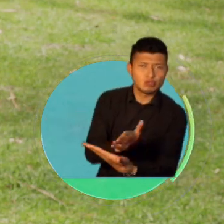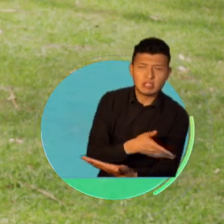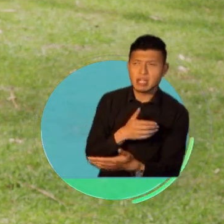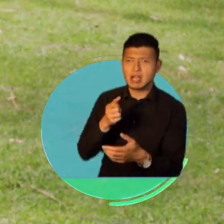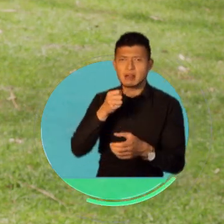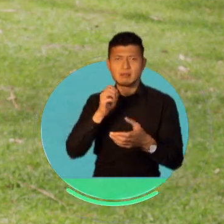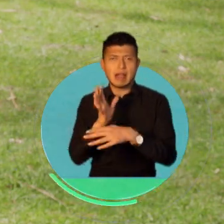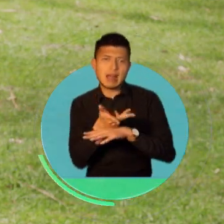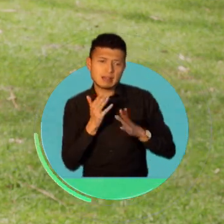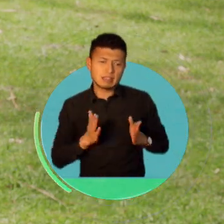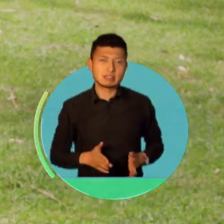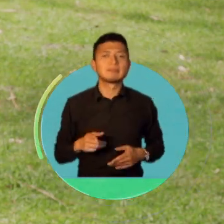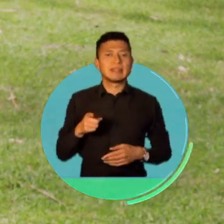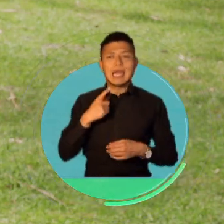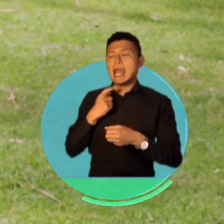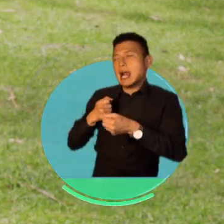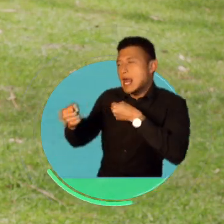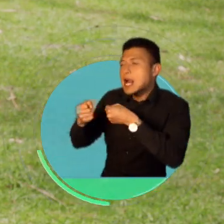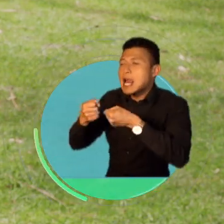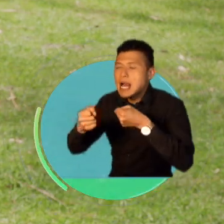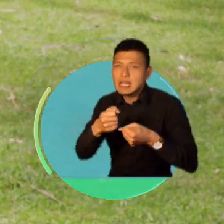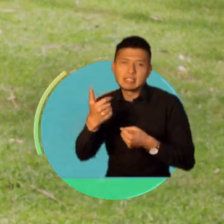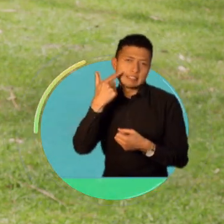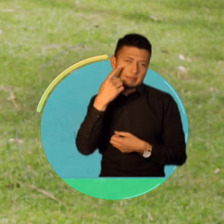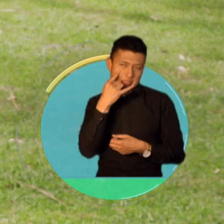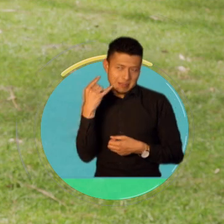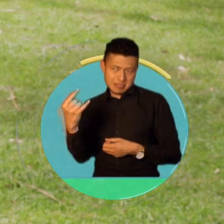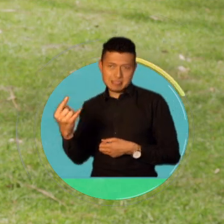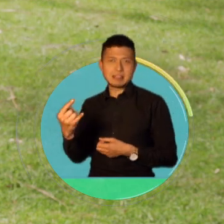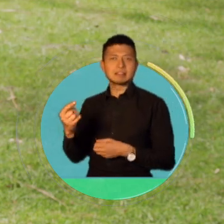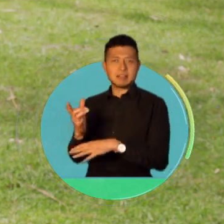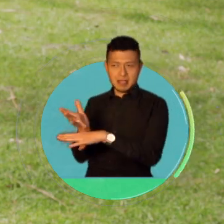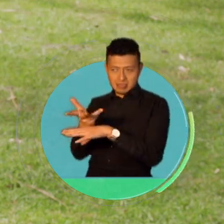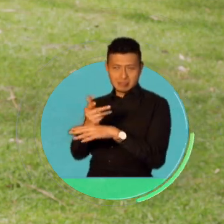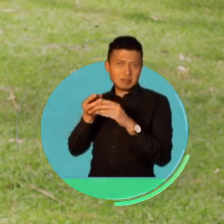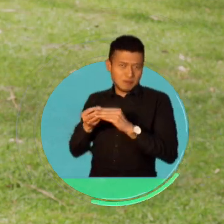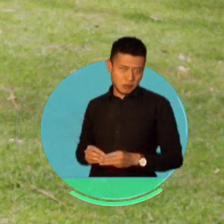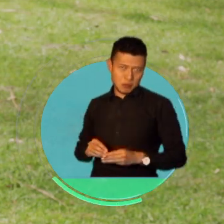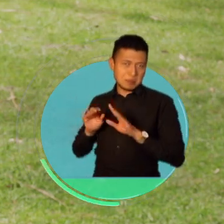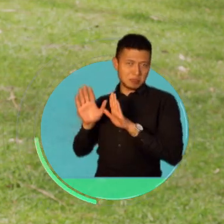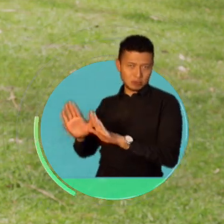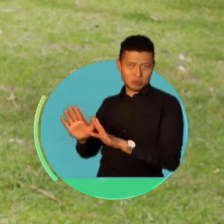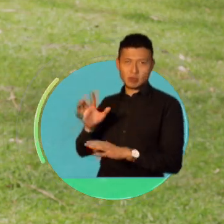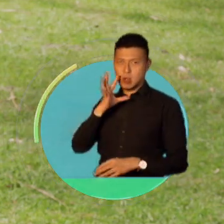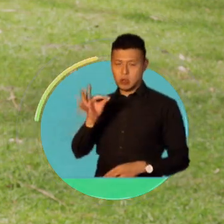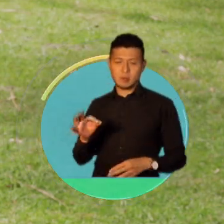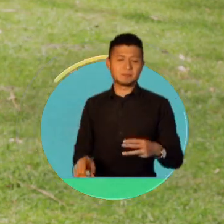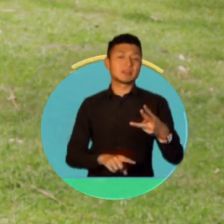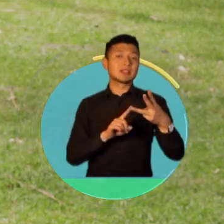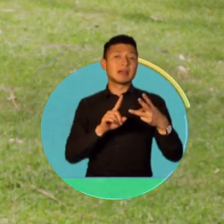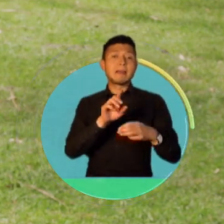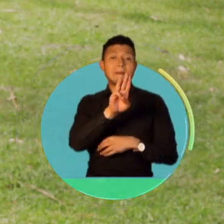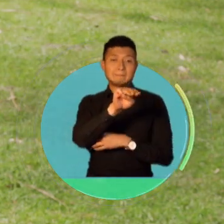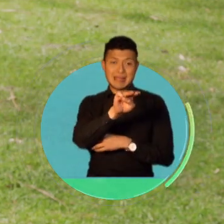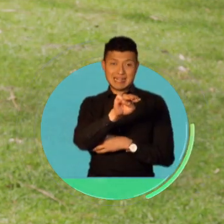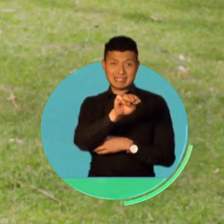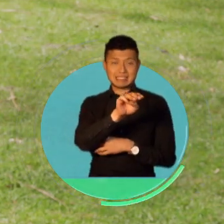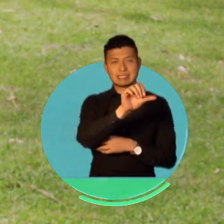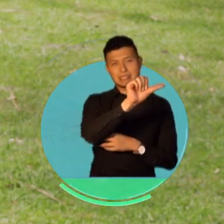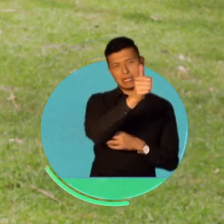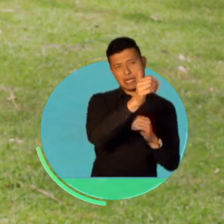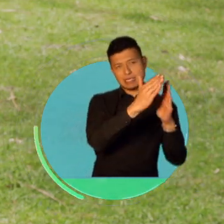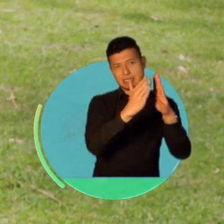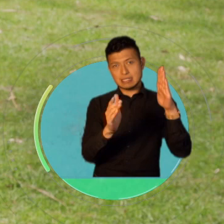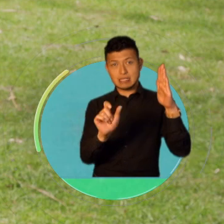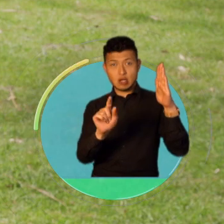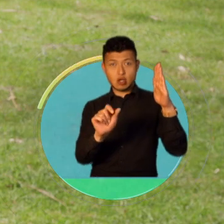en grupos y va a tener unas entrevistas y unas charlas muy interesantes con estos artistas muy a su Estilo el martes de 10